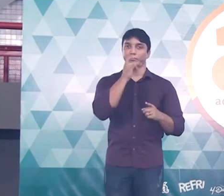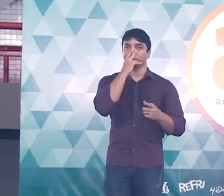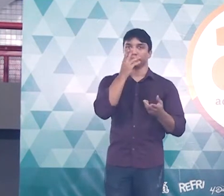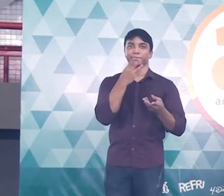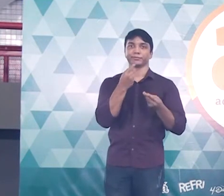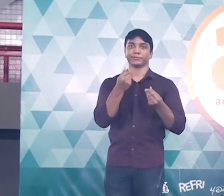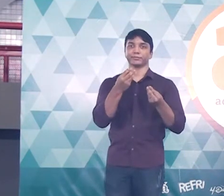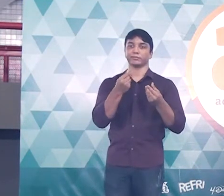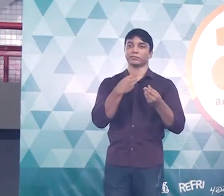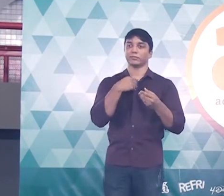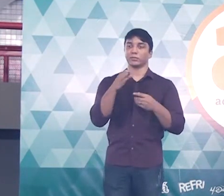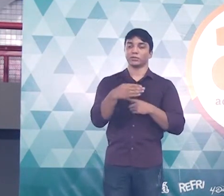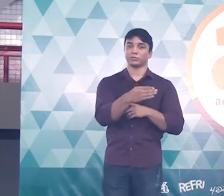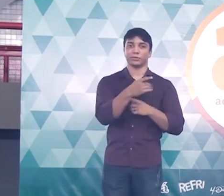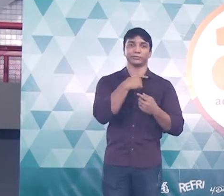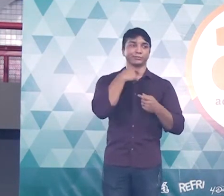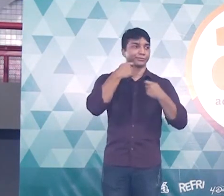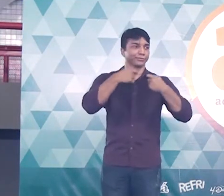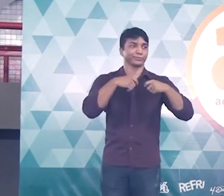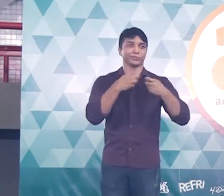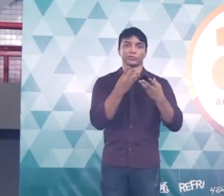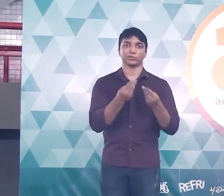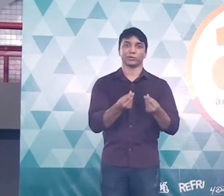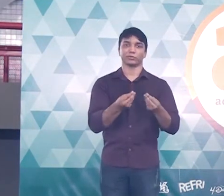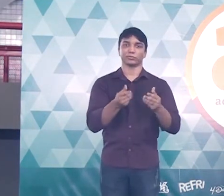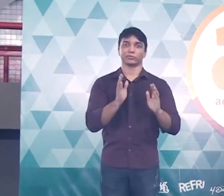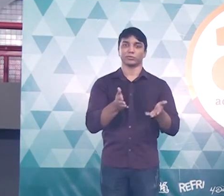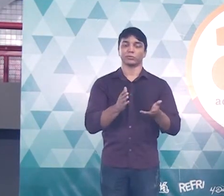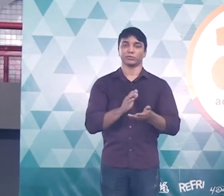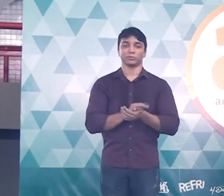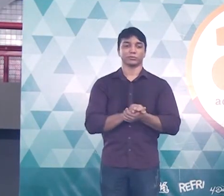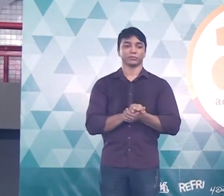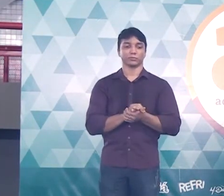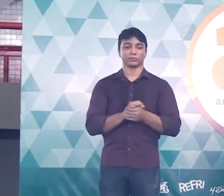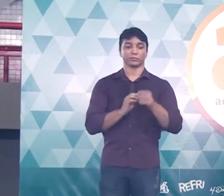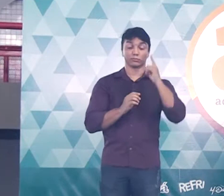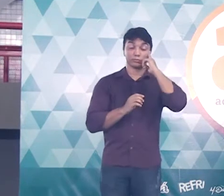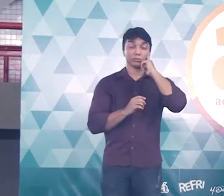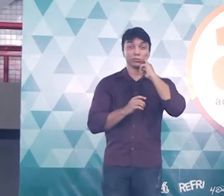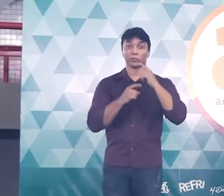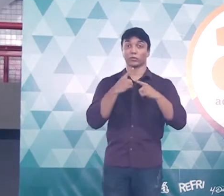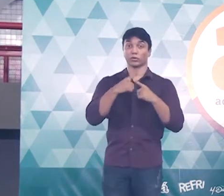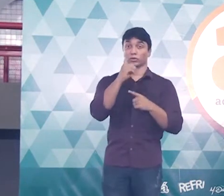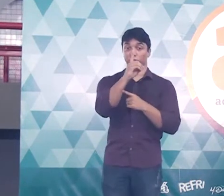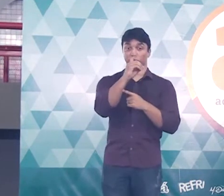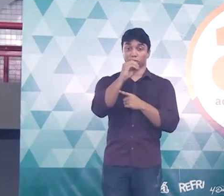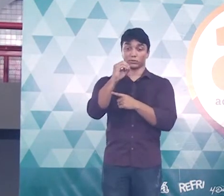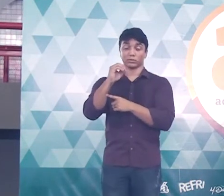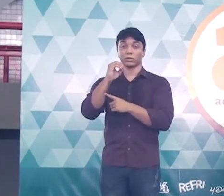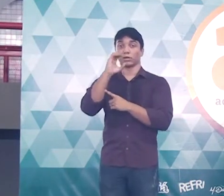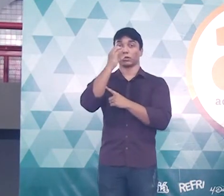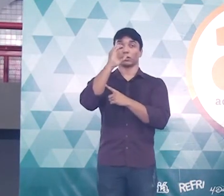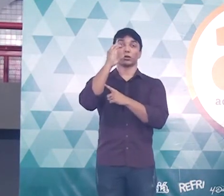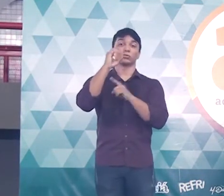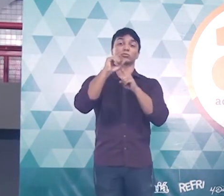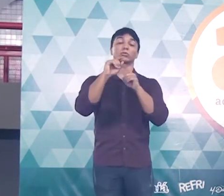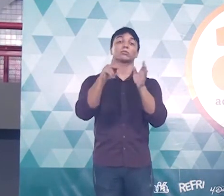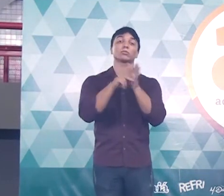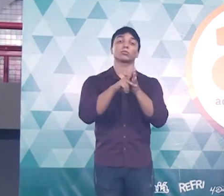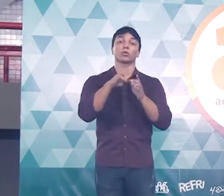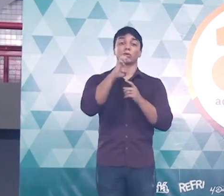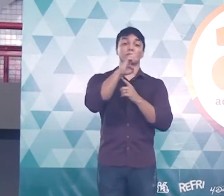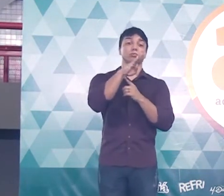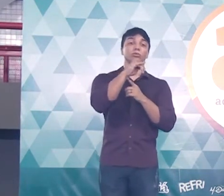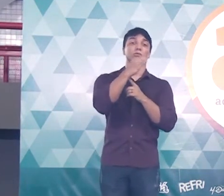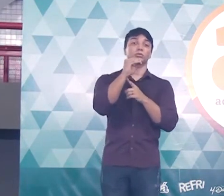tudo pré-cozidos, né? Não precisava nem colocar na frigideira. Porque 100 graus Celsius é a temperatura de ebulição